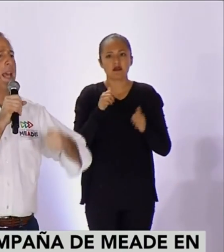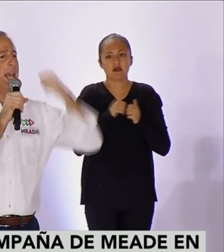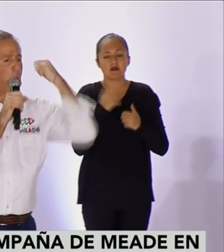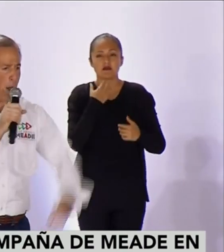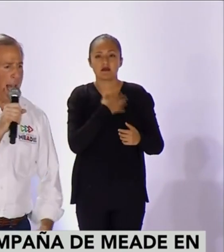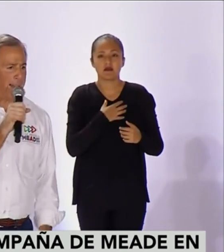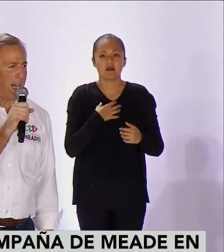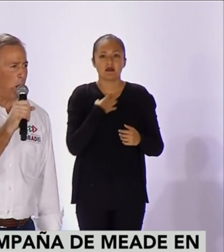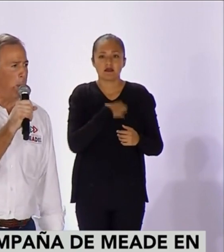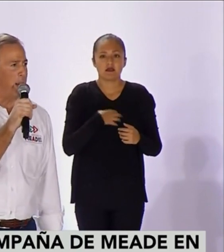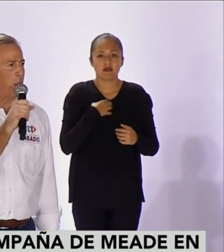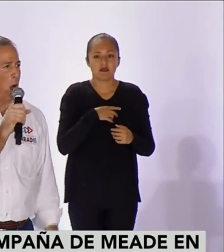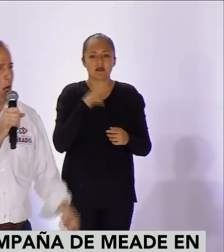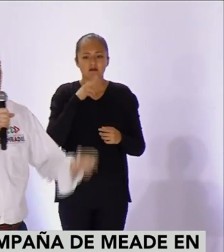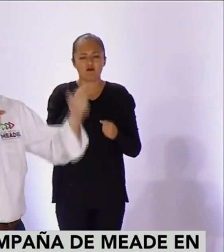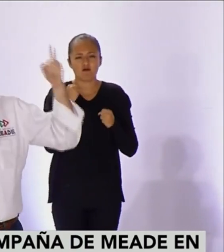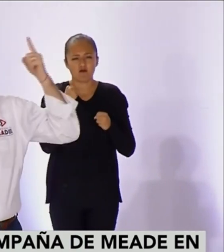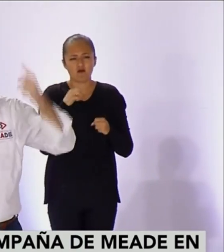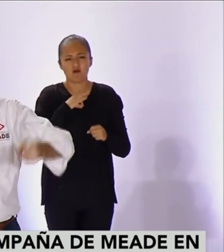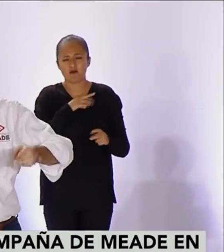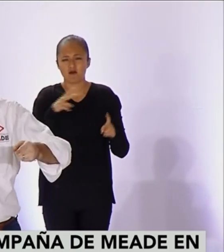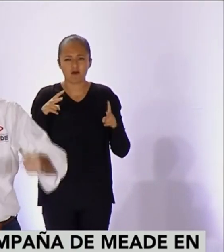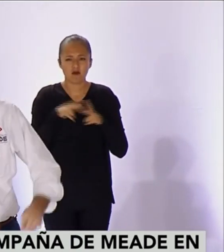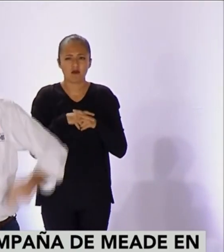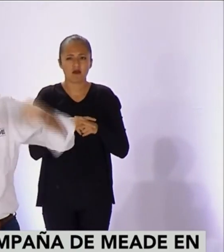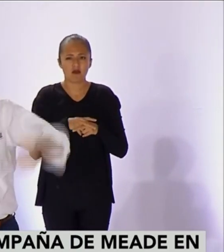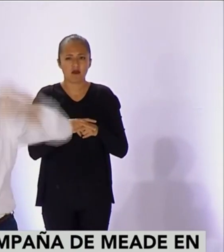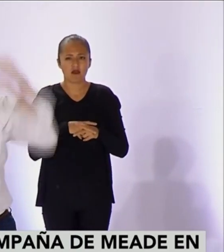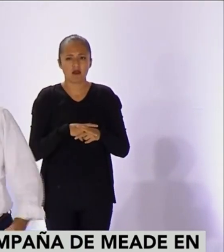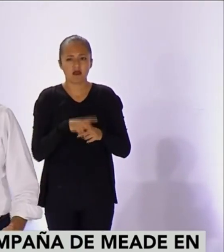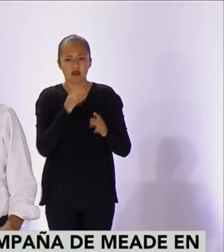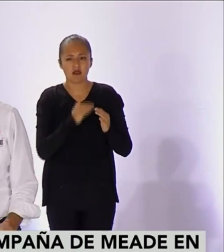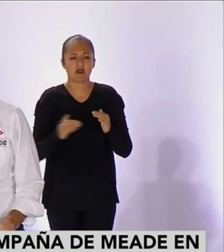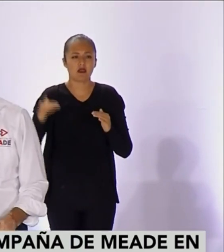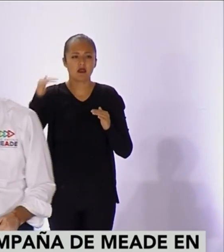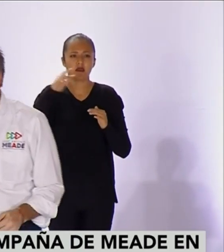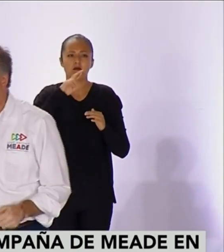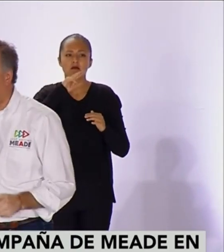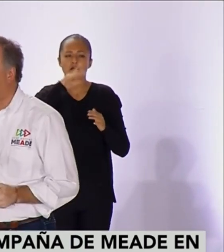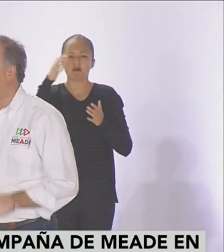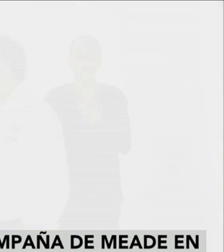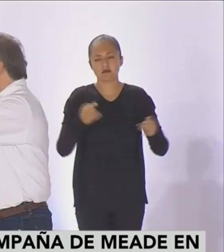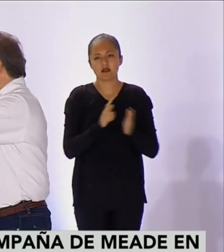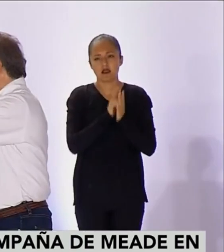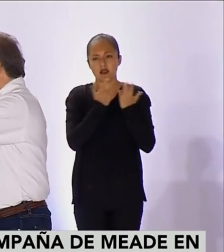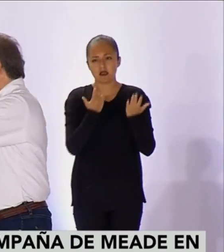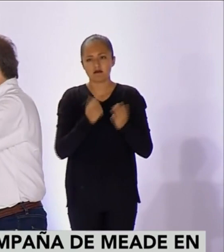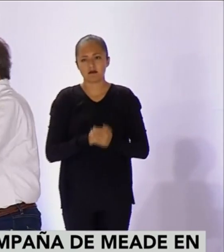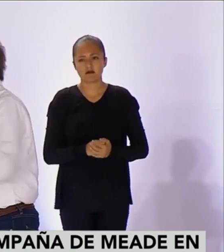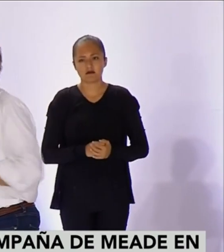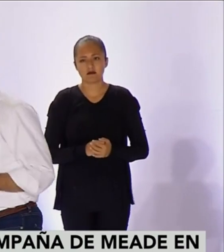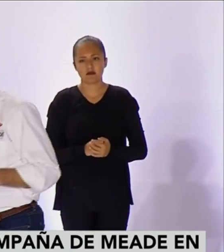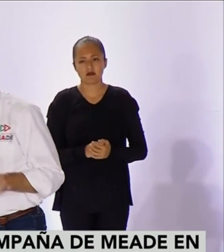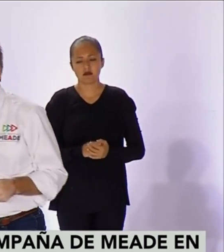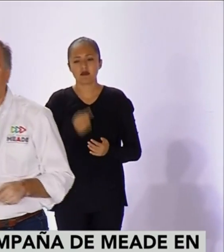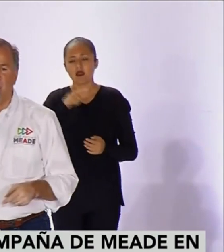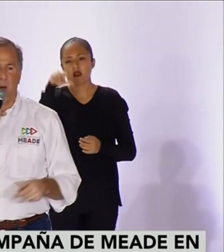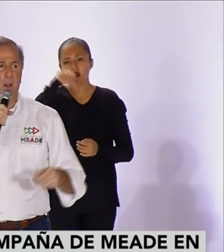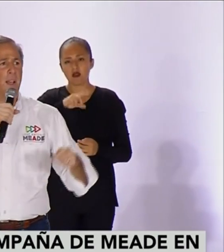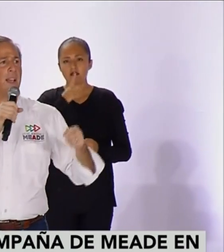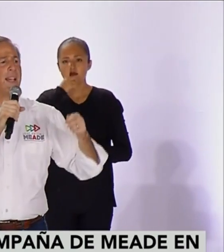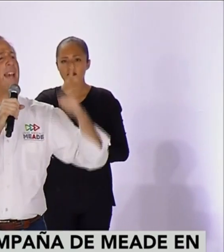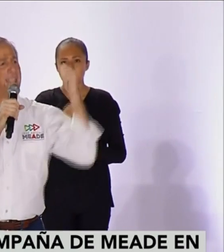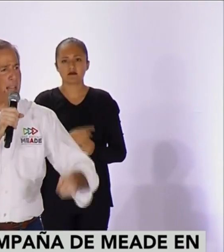emoción y con esa convicción los puso en los libros de historia. Hoy nos han